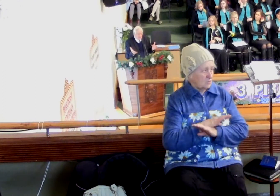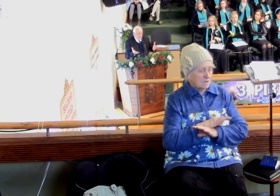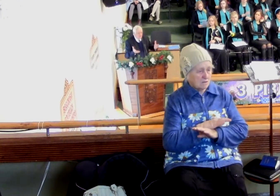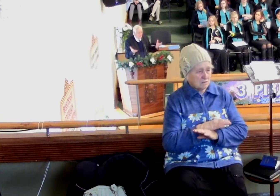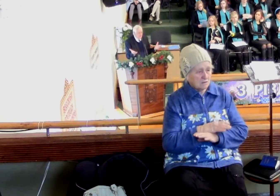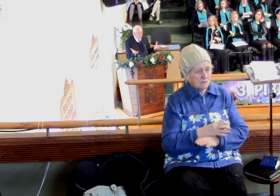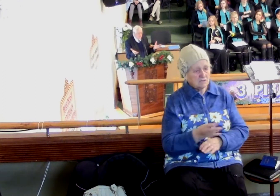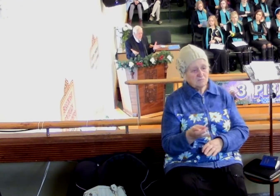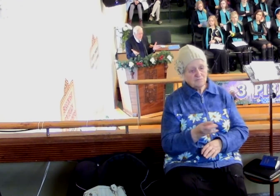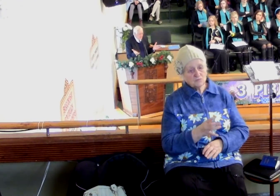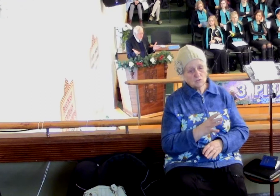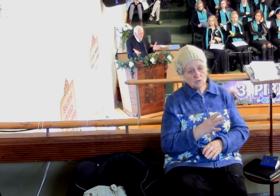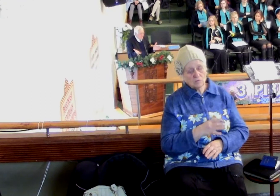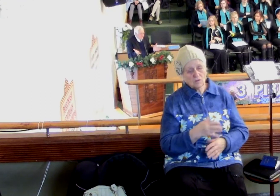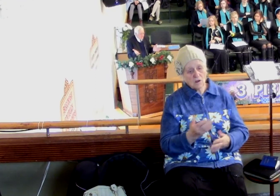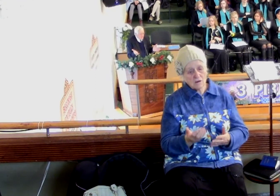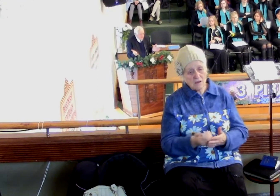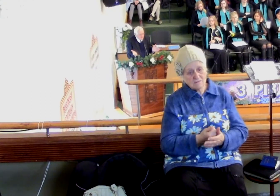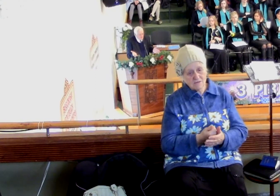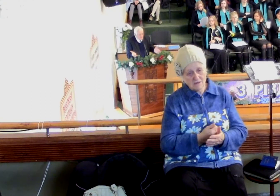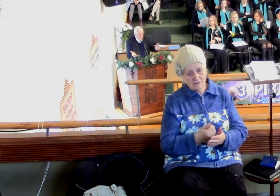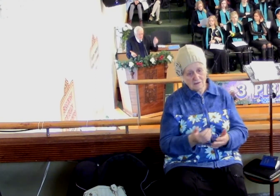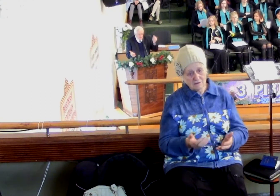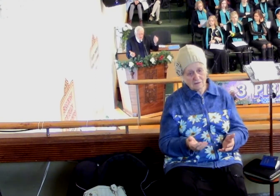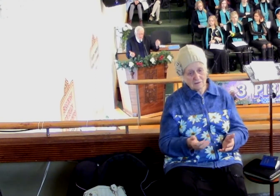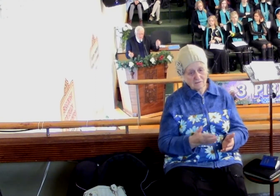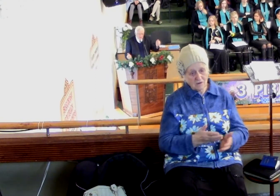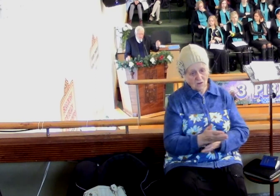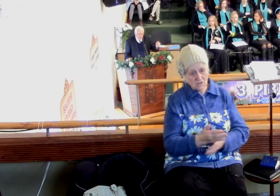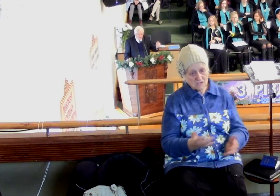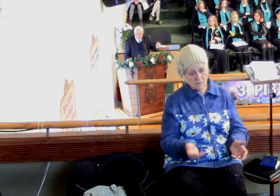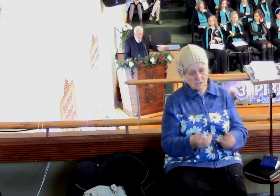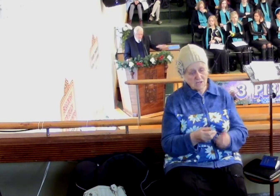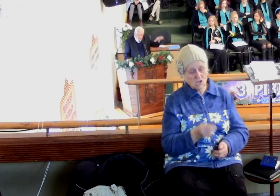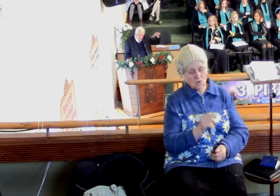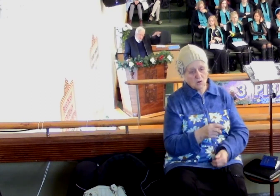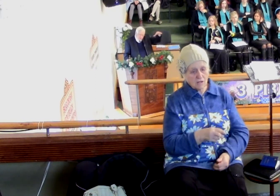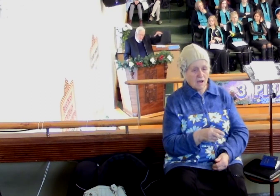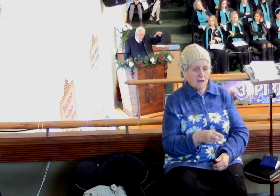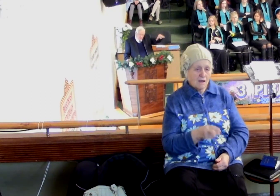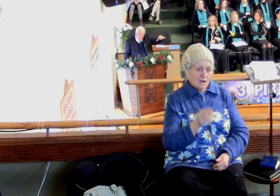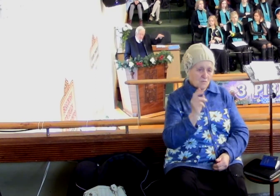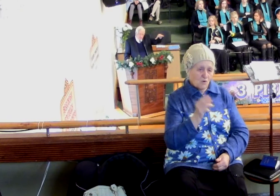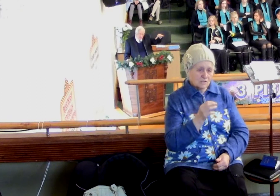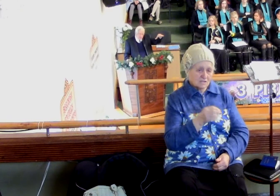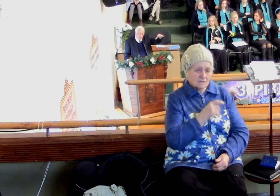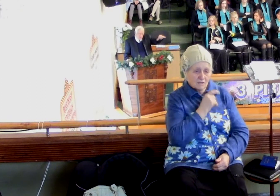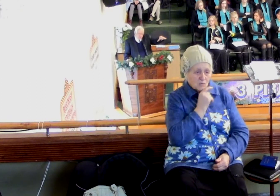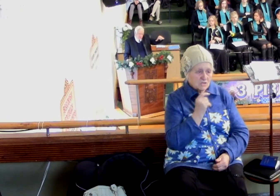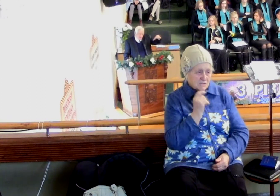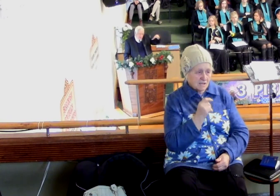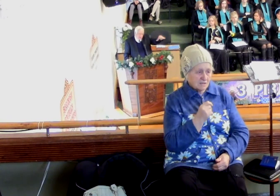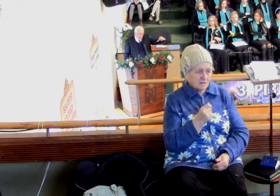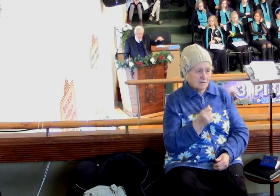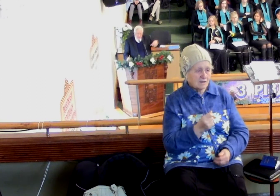выход, найти спасение. И Бог сказал Моисею, сделай шест. А на шест поставь